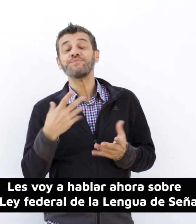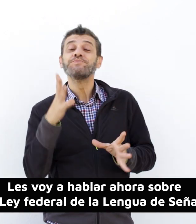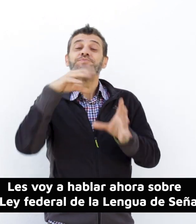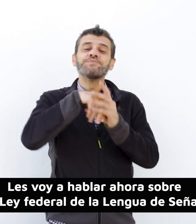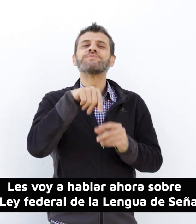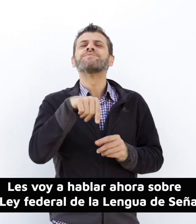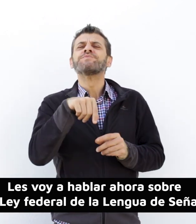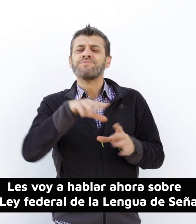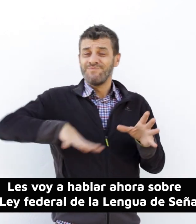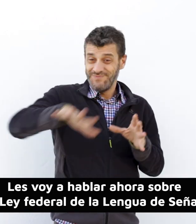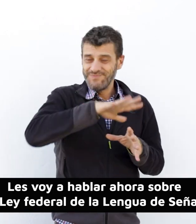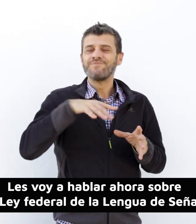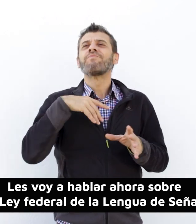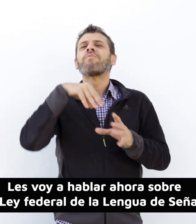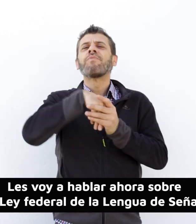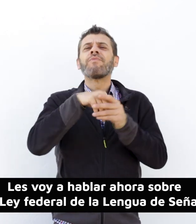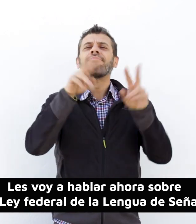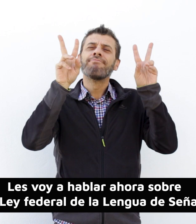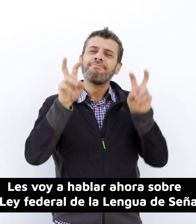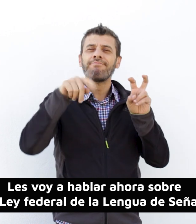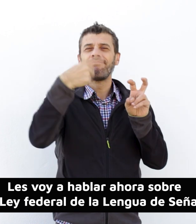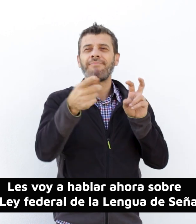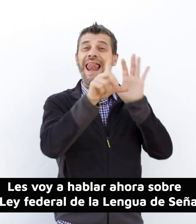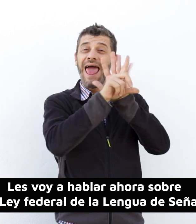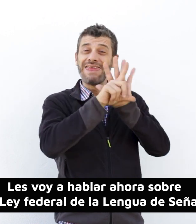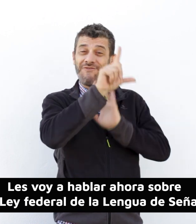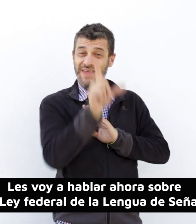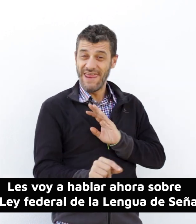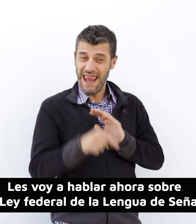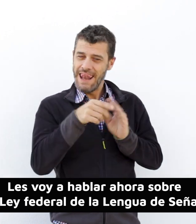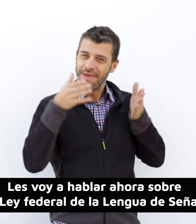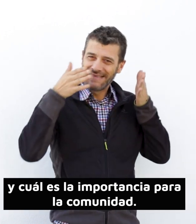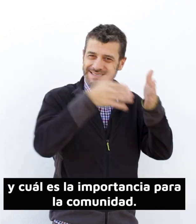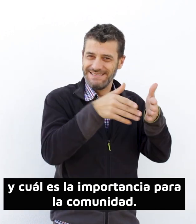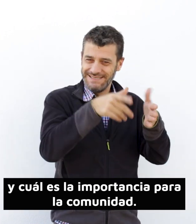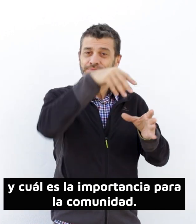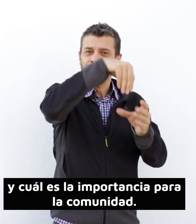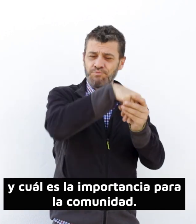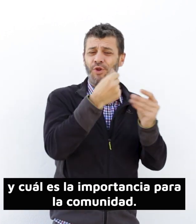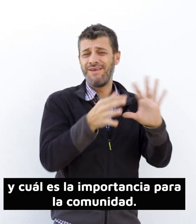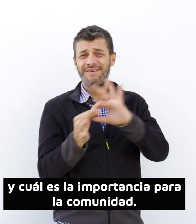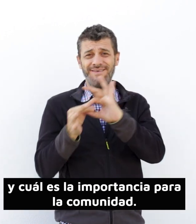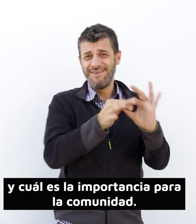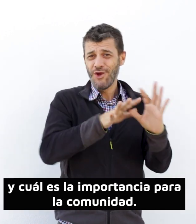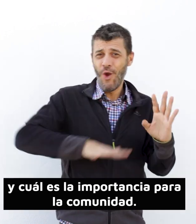Les voy a hablar ahora sobre la ley federal de la lengua de señas y cuál es la importancia para la comunidad.